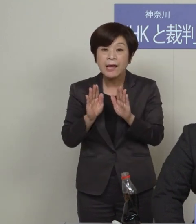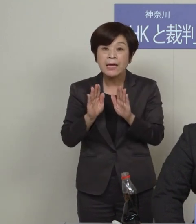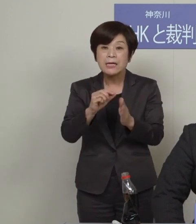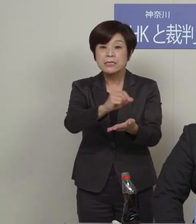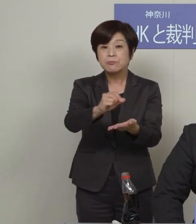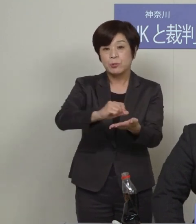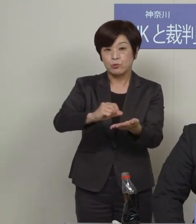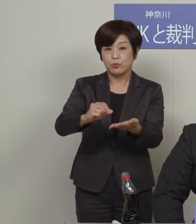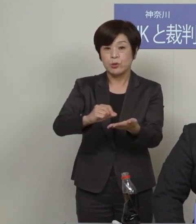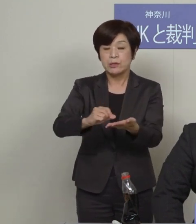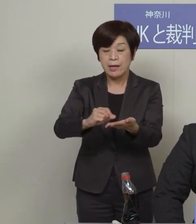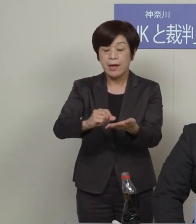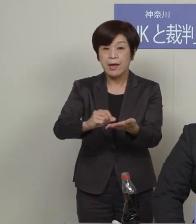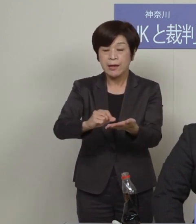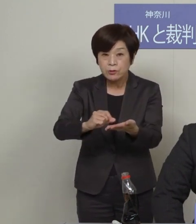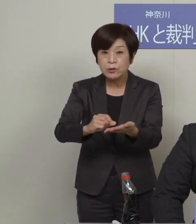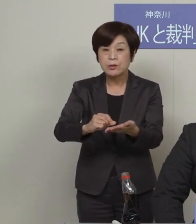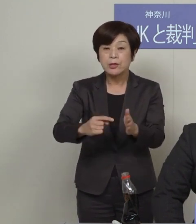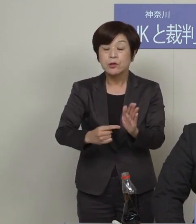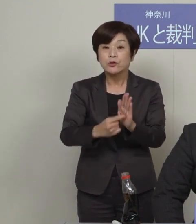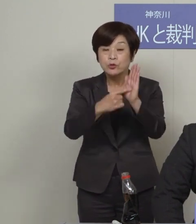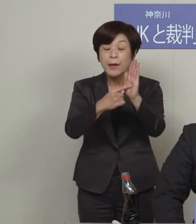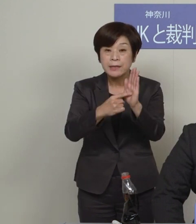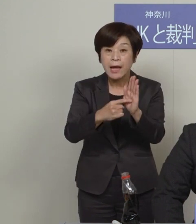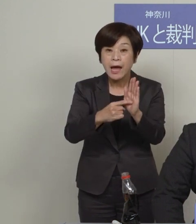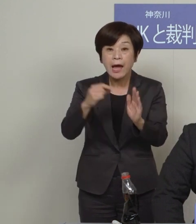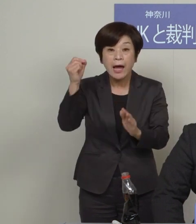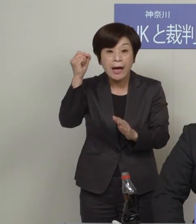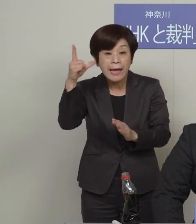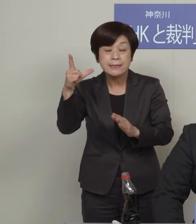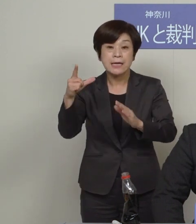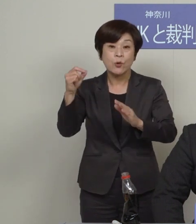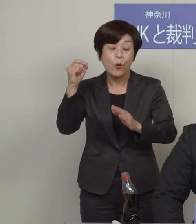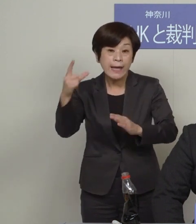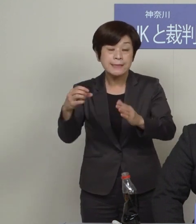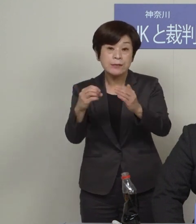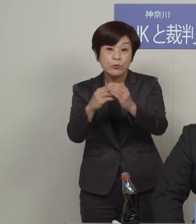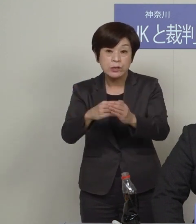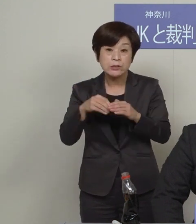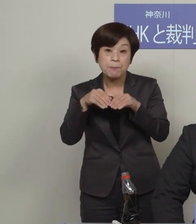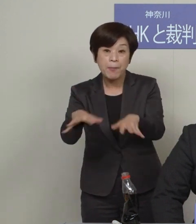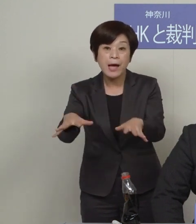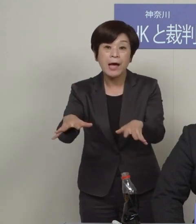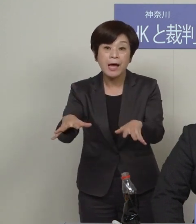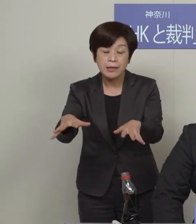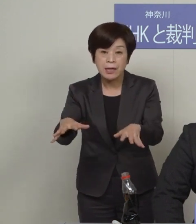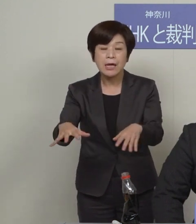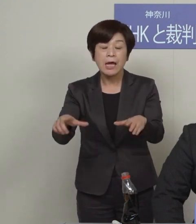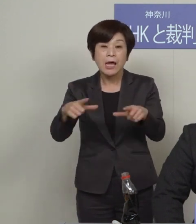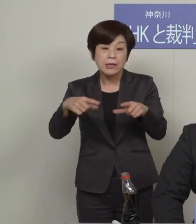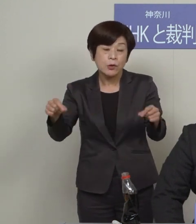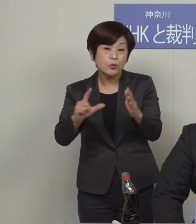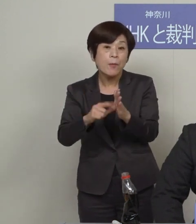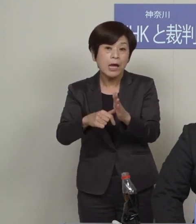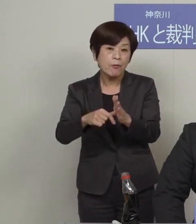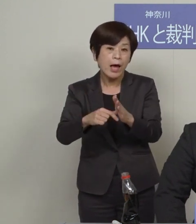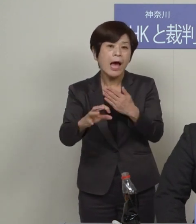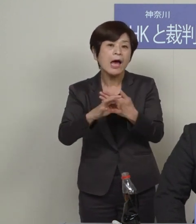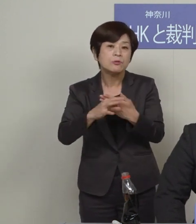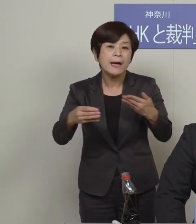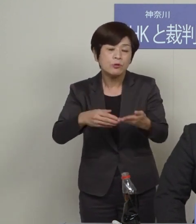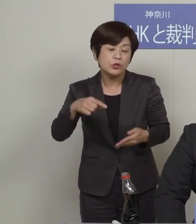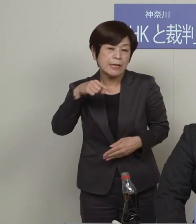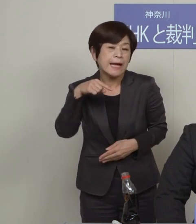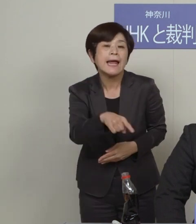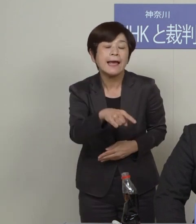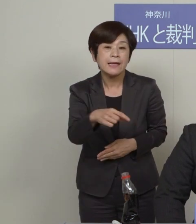を書きヒットしました。日本ならバイトをしてもいいから働けとなります。生活保護で小